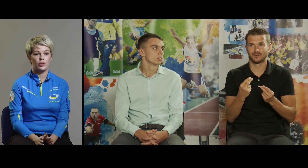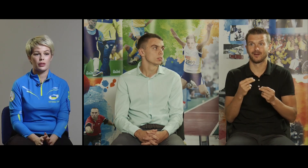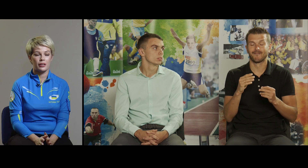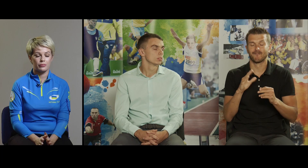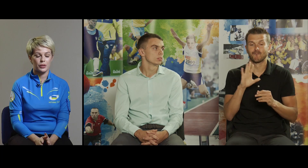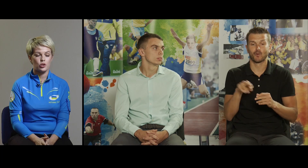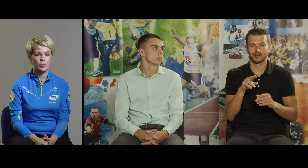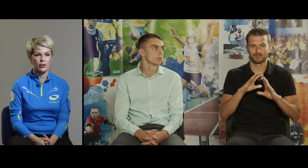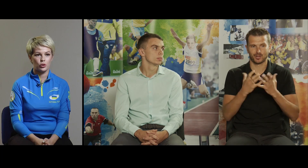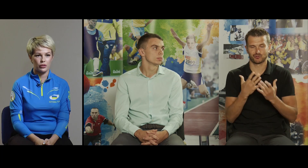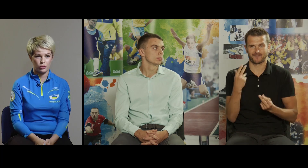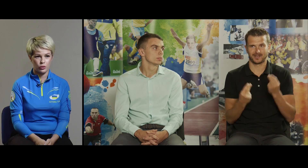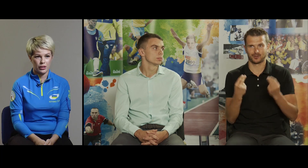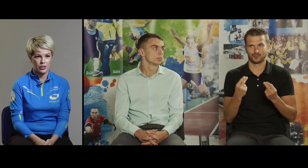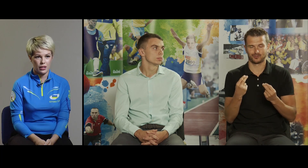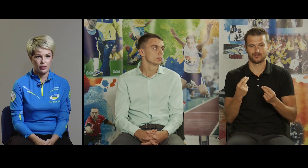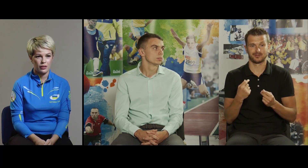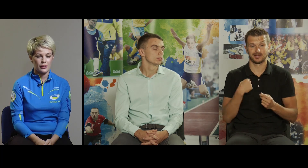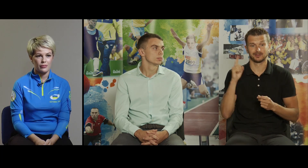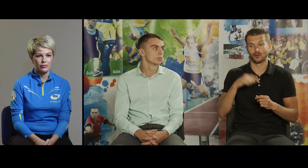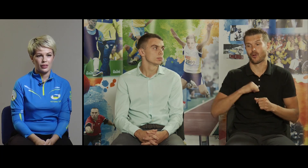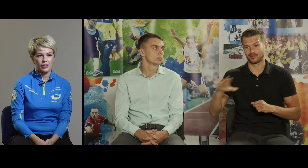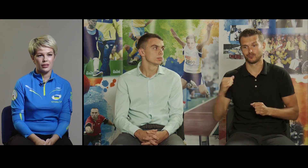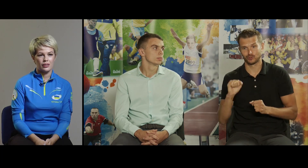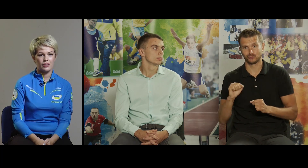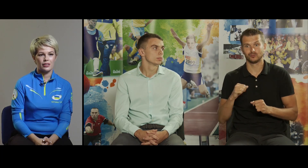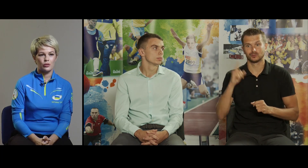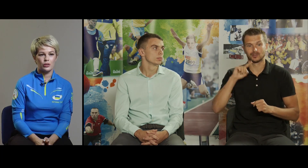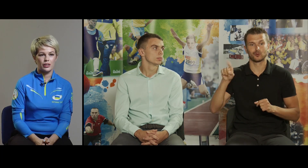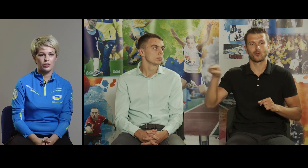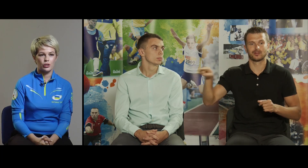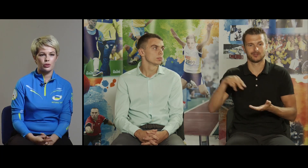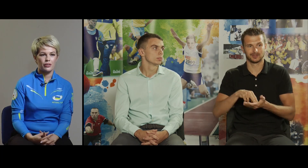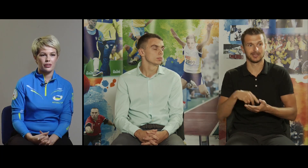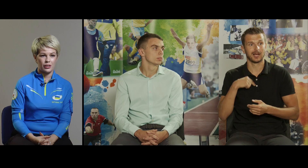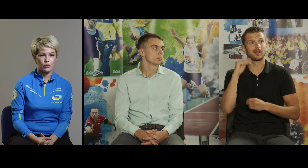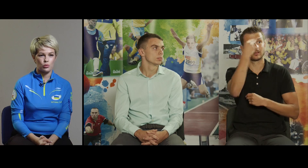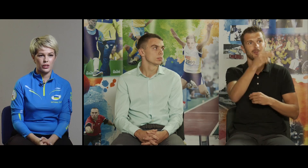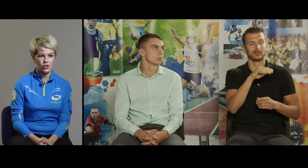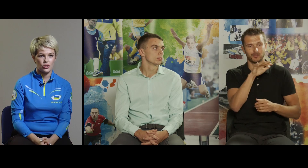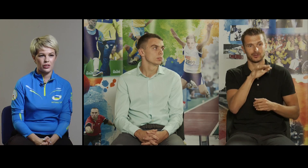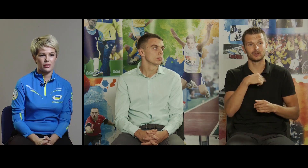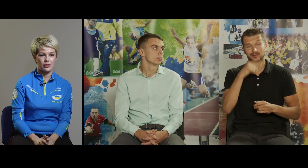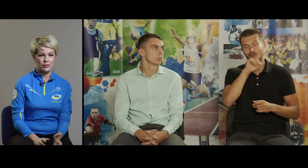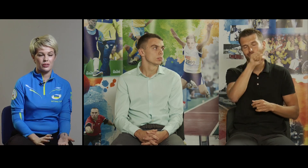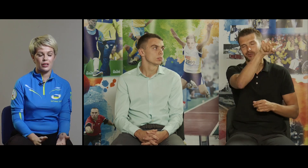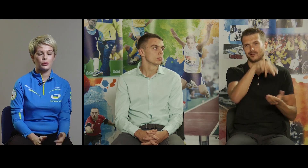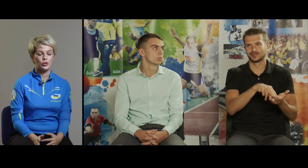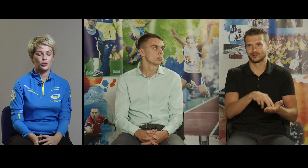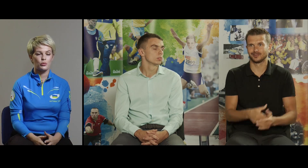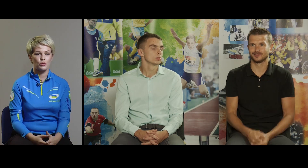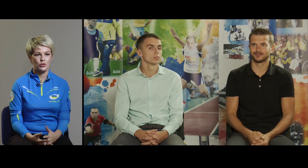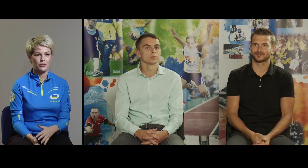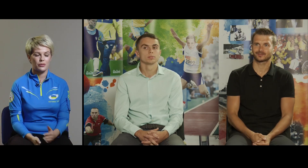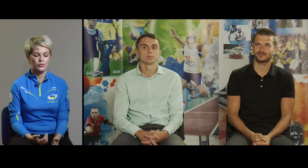щоб м'яч попав до гравця. І коли я віддаю гравцю м'яч, і я